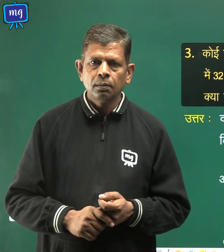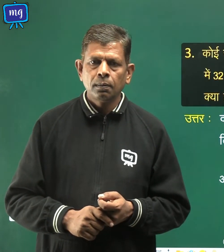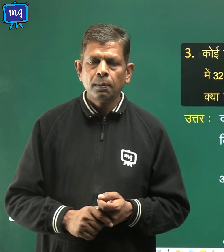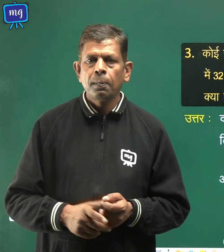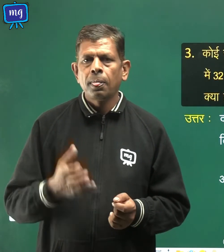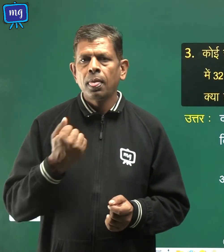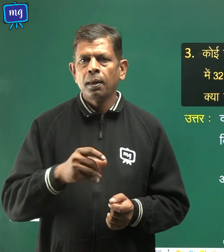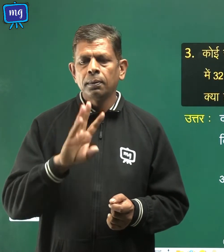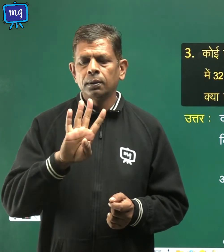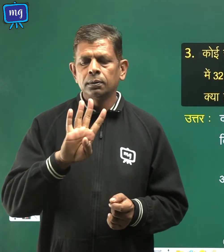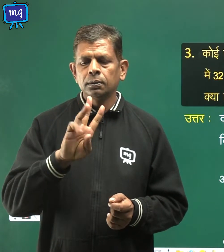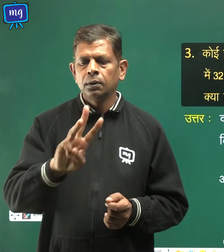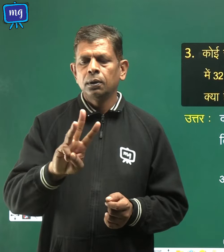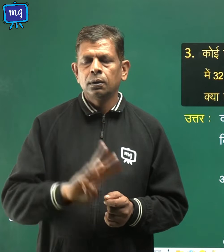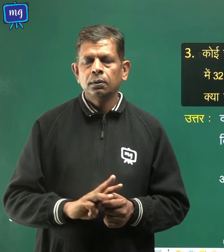नंबर 3,